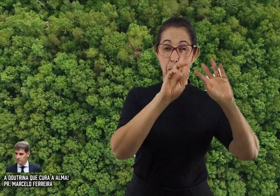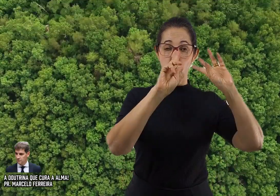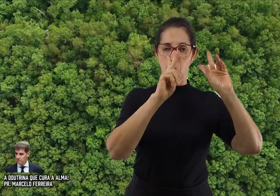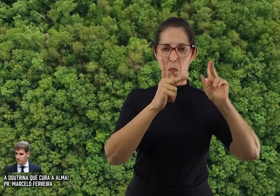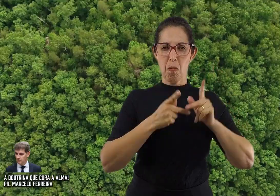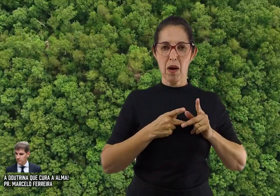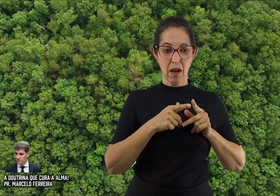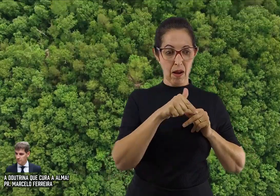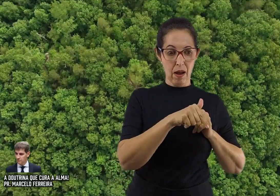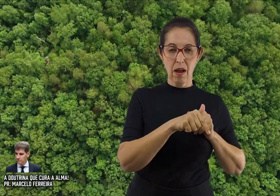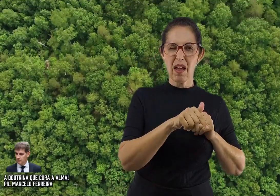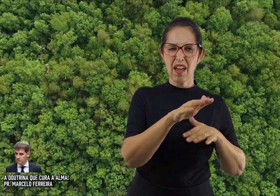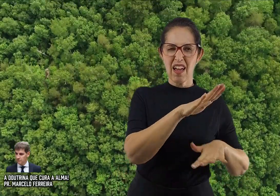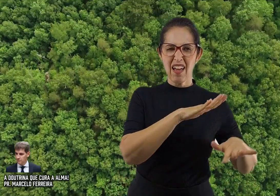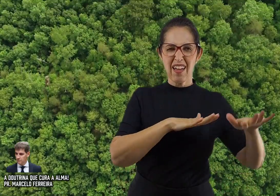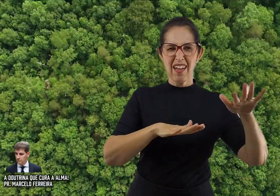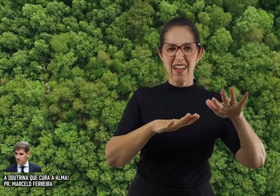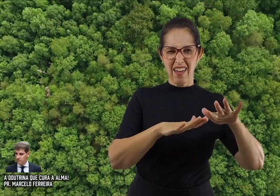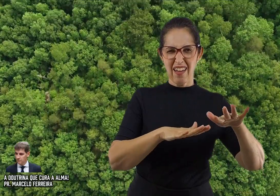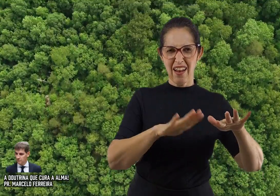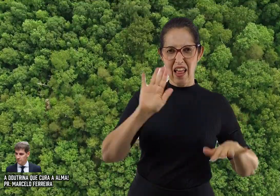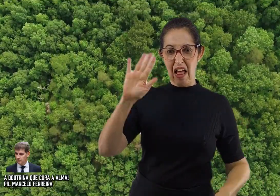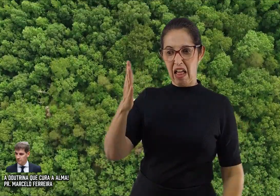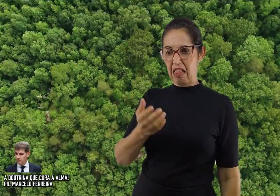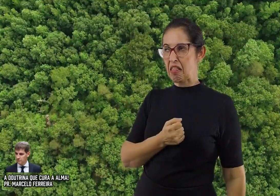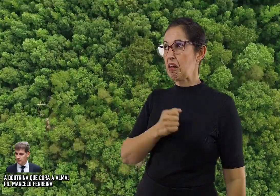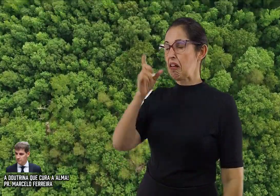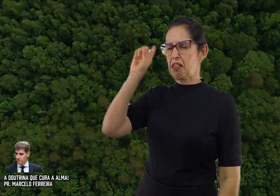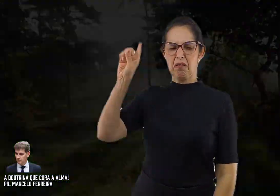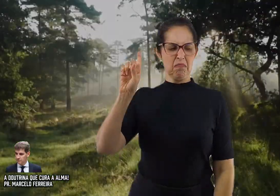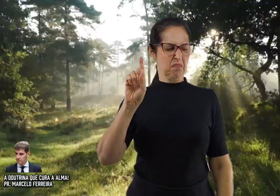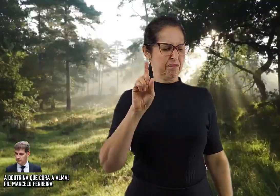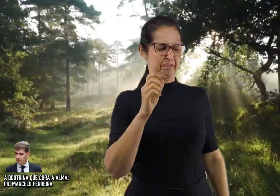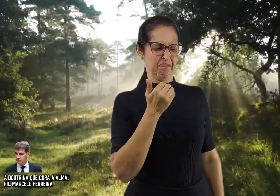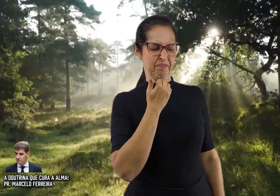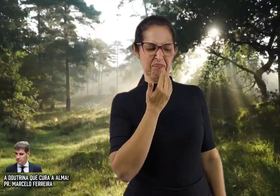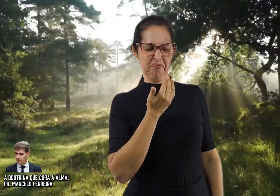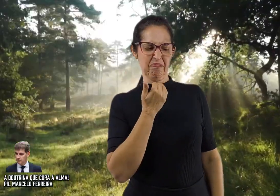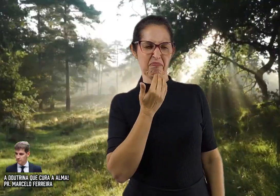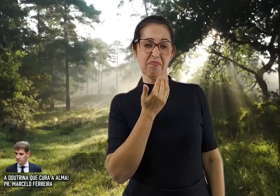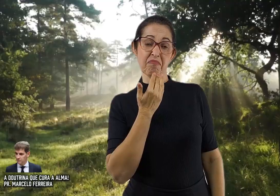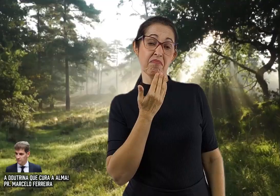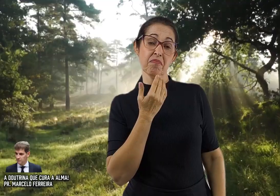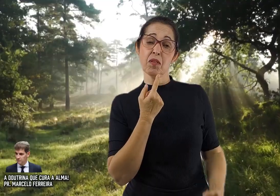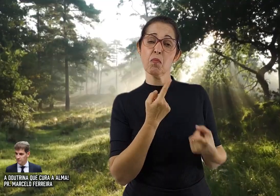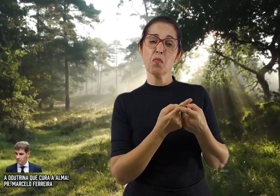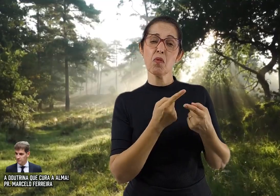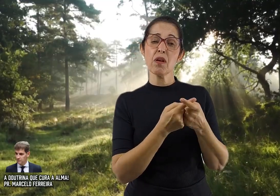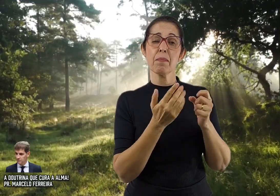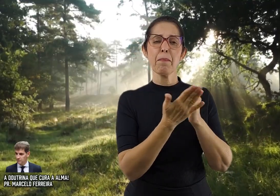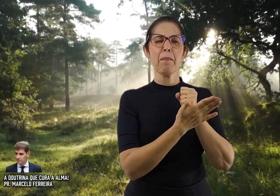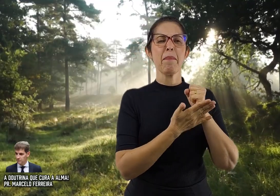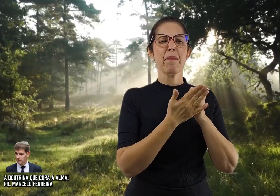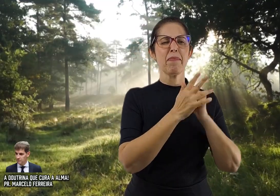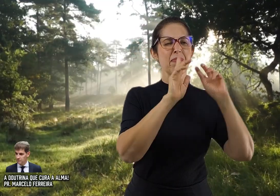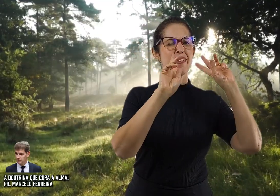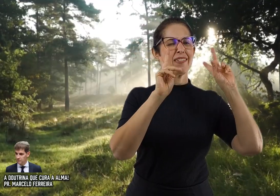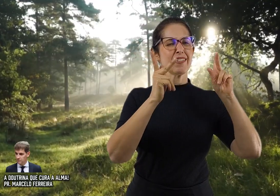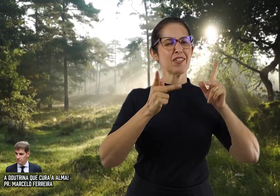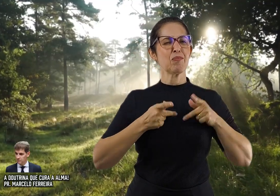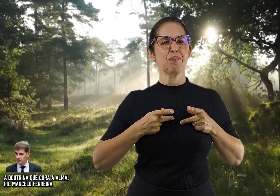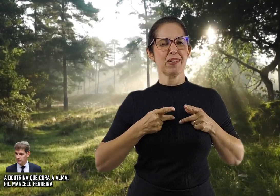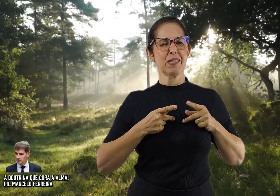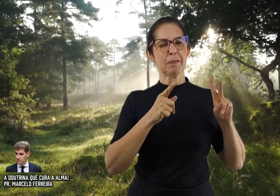adoram, ensinando doutrinas que são preceitos dos homens. Então, doutrinas que